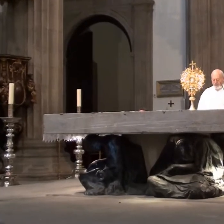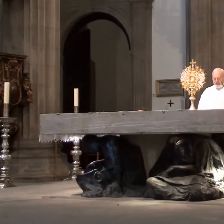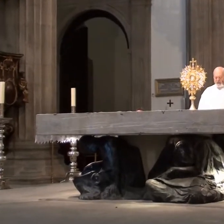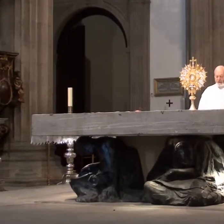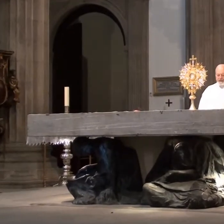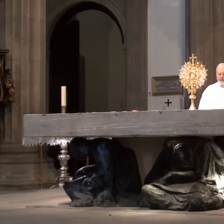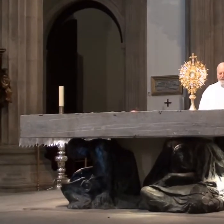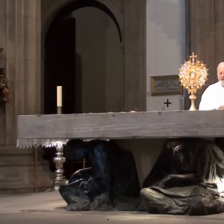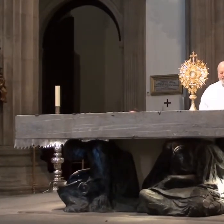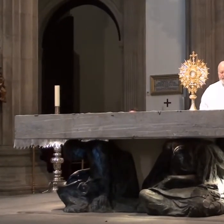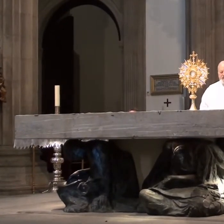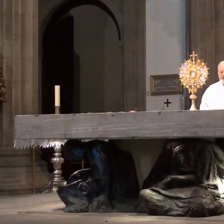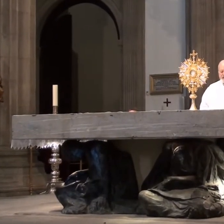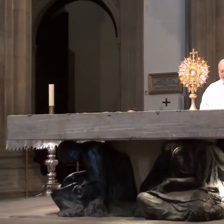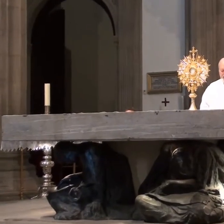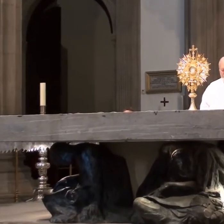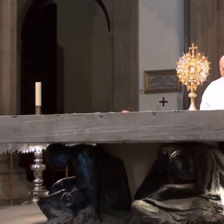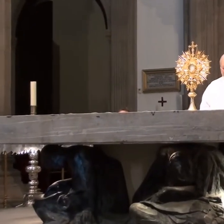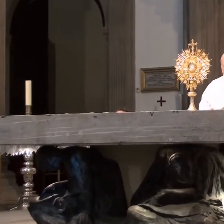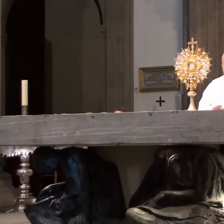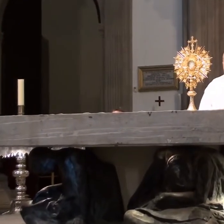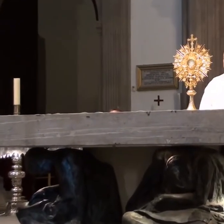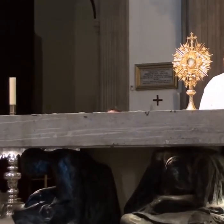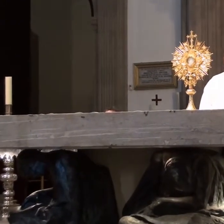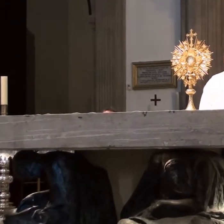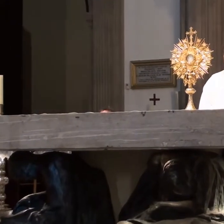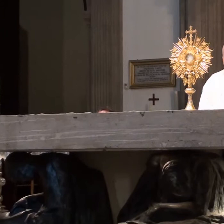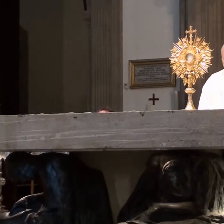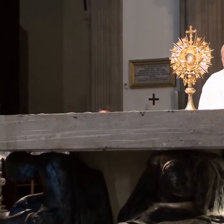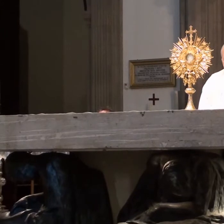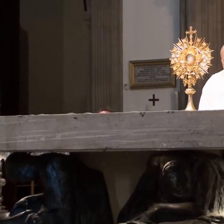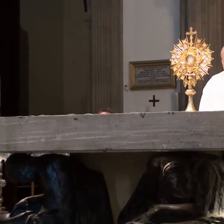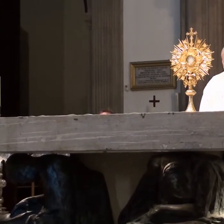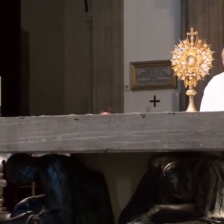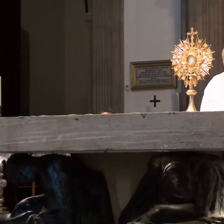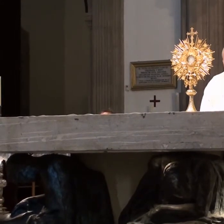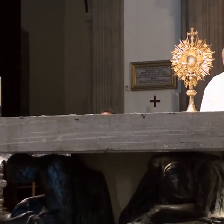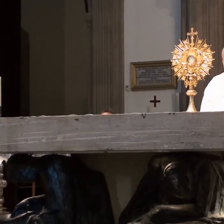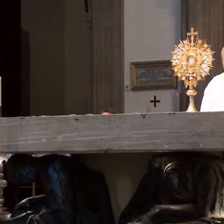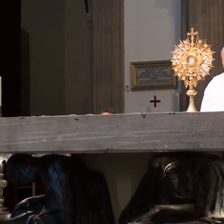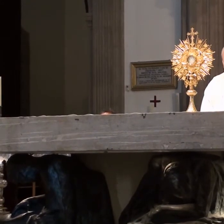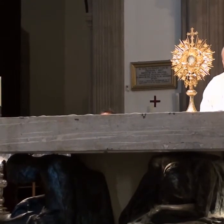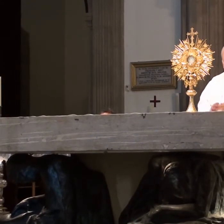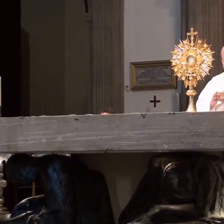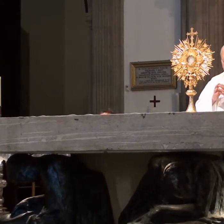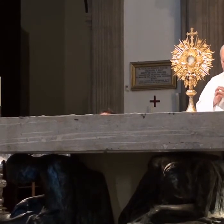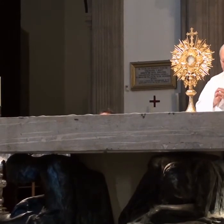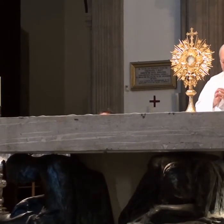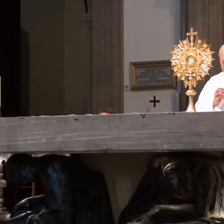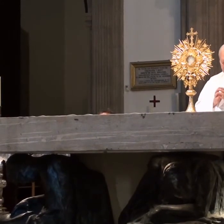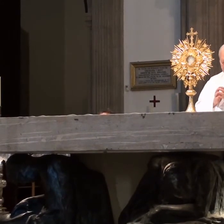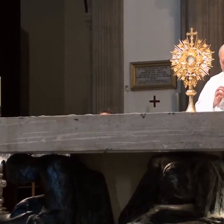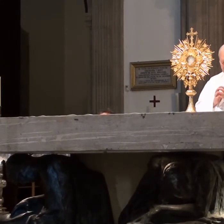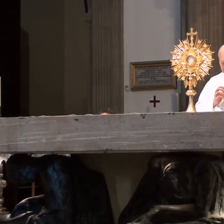padre nuestro que estás en el cielo santificado sea tu nombre venga a nosotros tu reino hágase tu voluntad